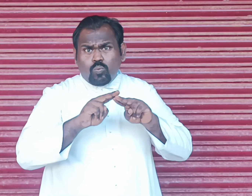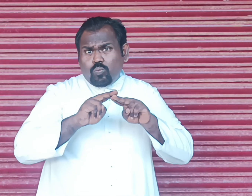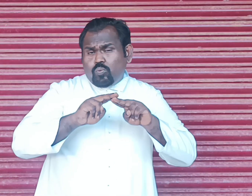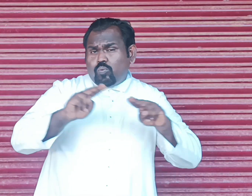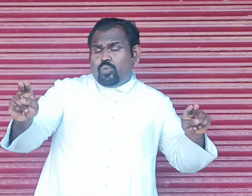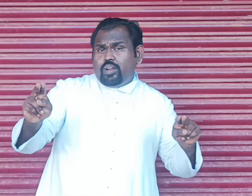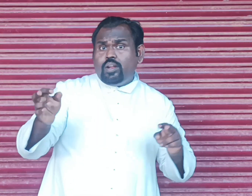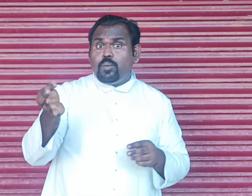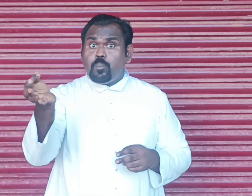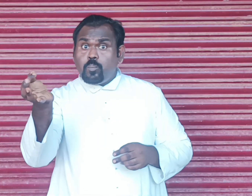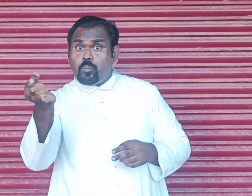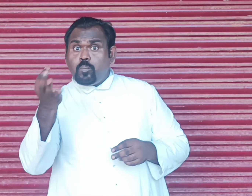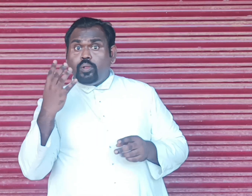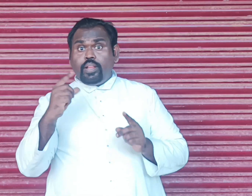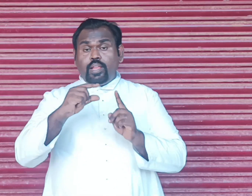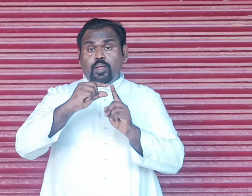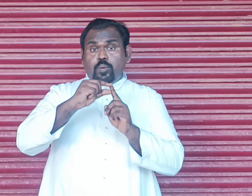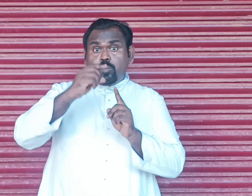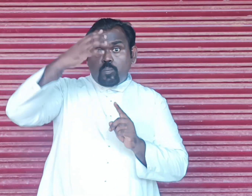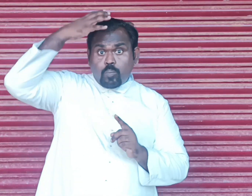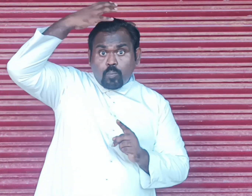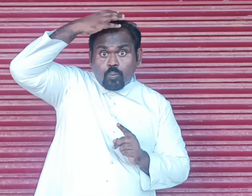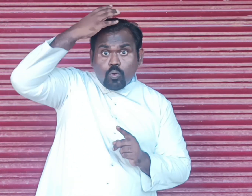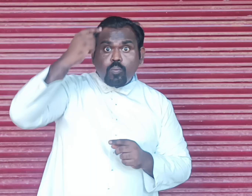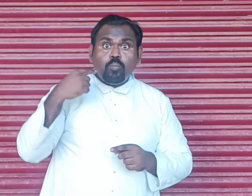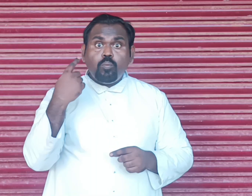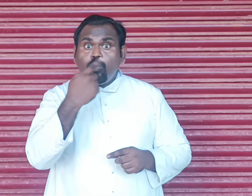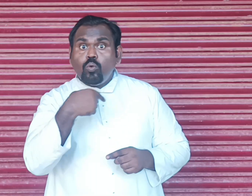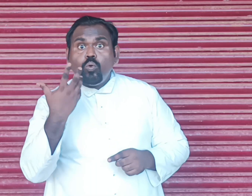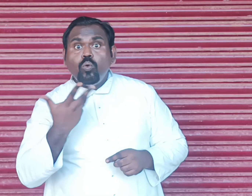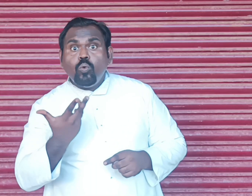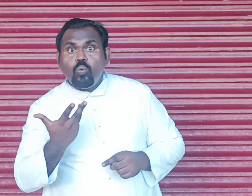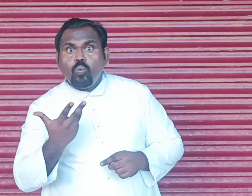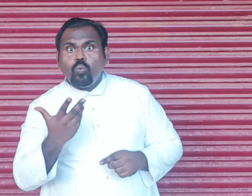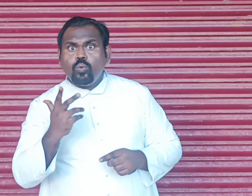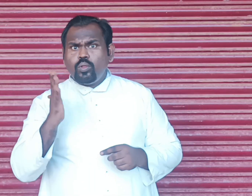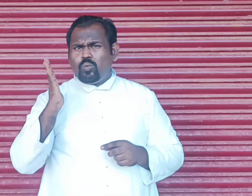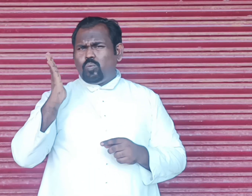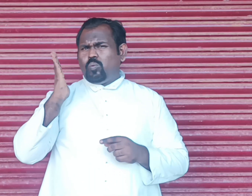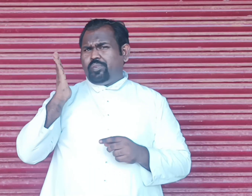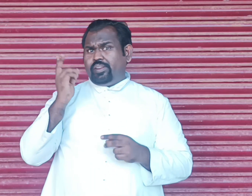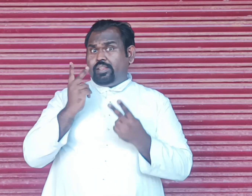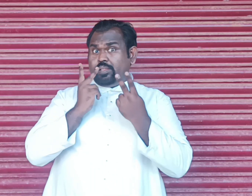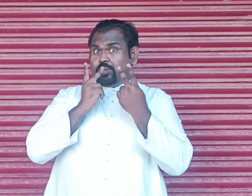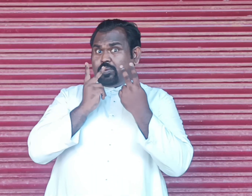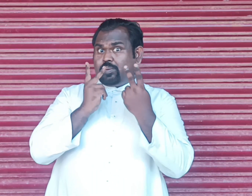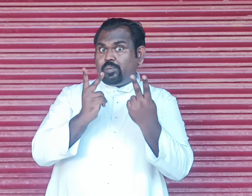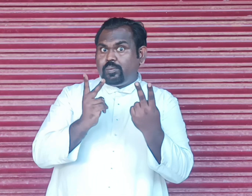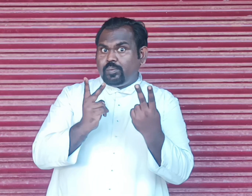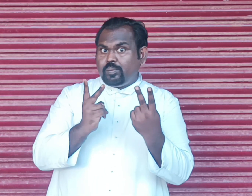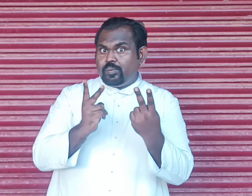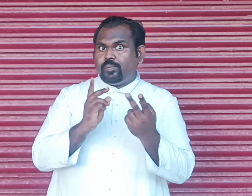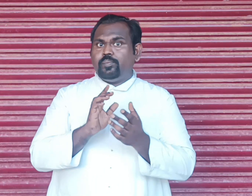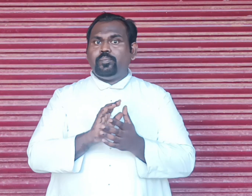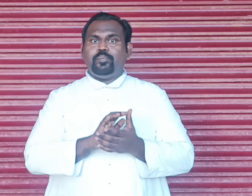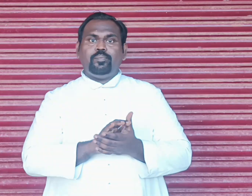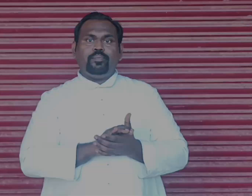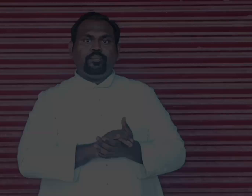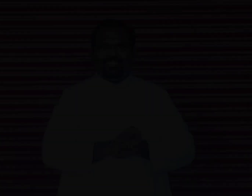ലോകം മുഴുവനും പുതിയ പാപ്പ ആരായിരിക്കുമെന്നറിയാൻ കാത്തിരിക്കുകയാണ്.